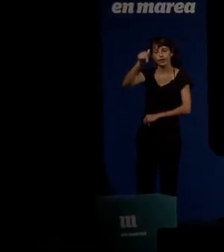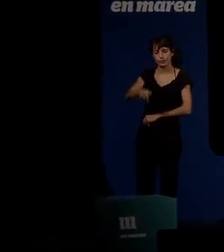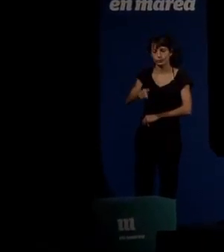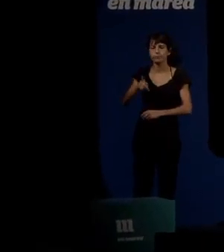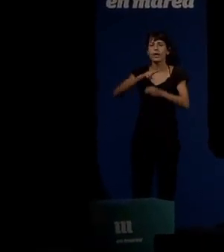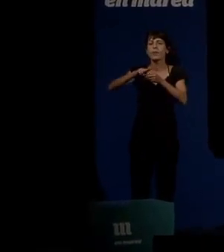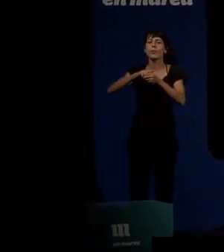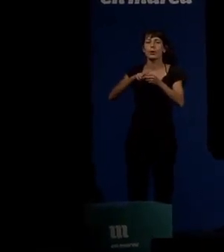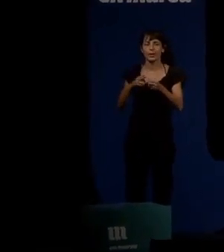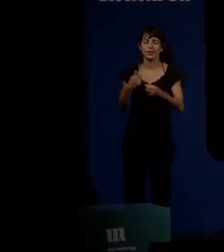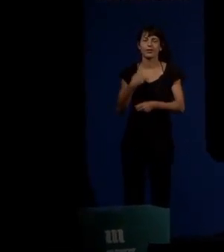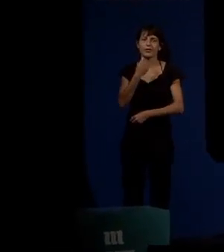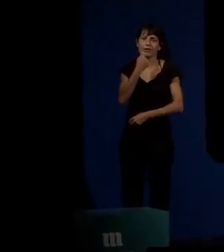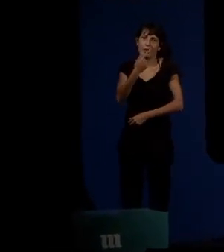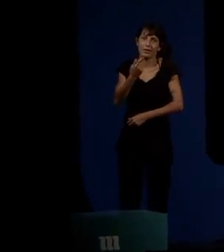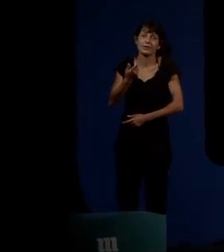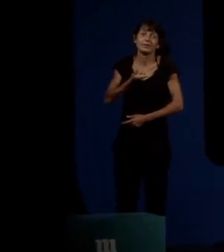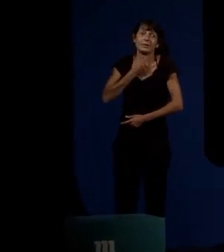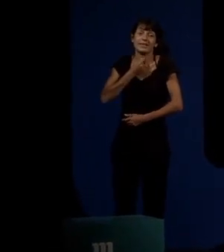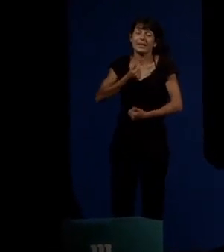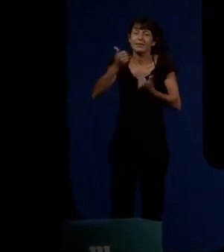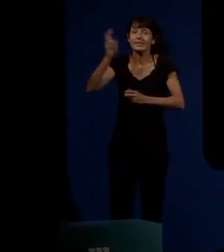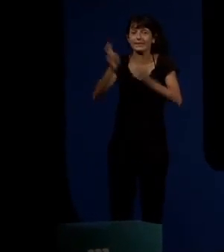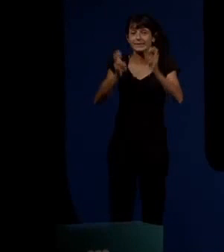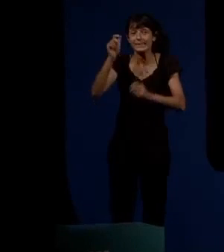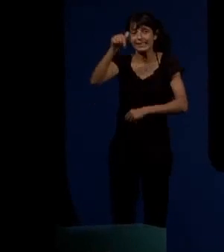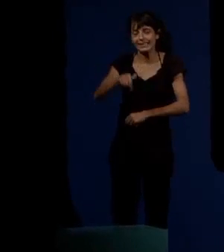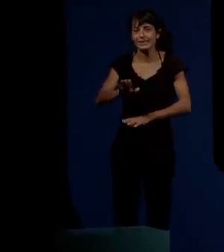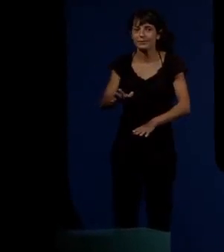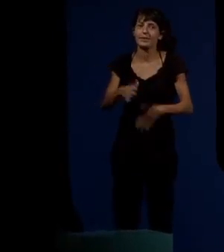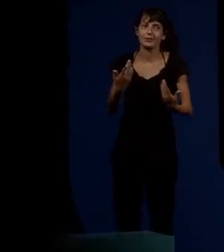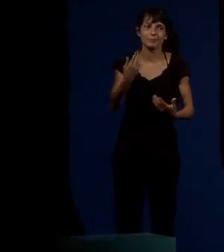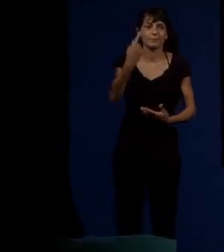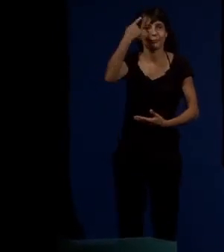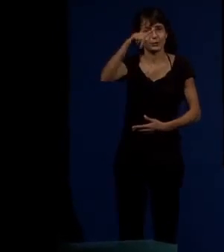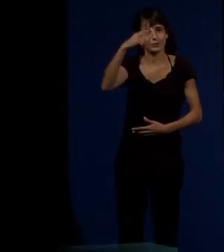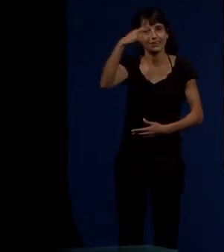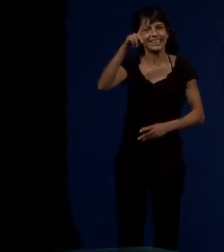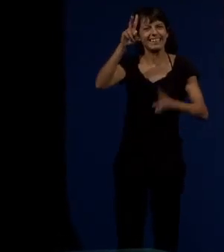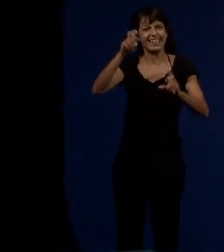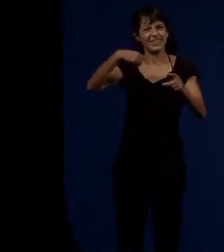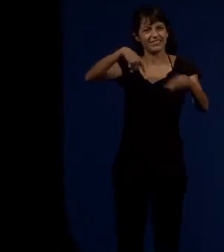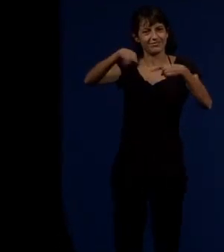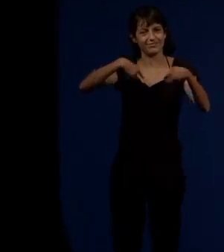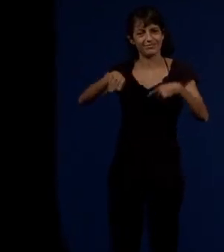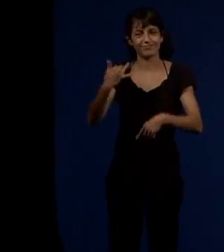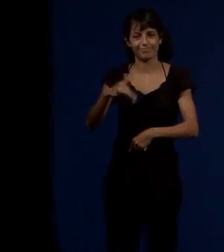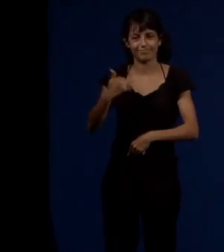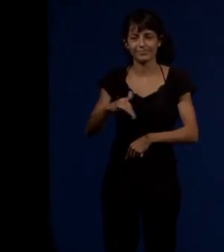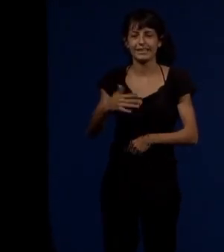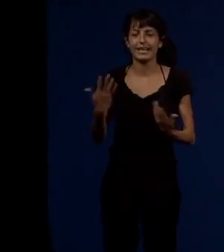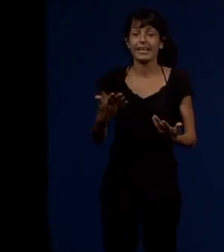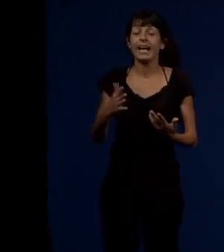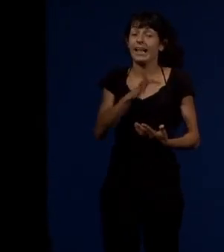Gustaríame, certo é que me gustaría vir moito máis a Mariña, pero xa vos explicou Bernardo como están as infraestructuras. De certo que en Marea o que